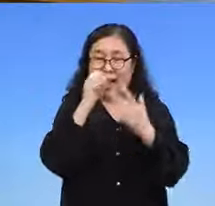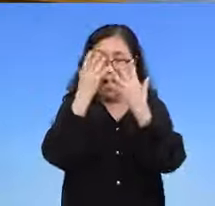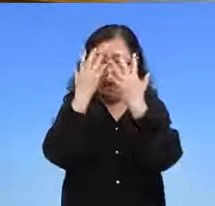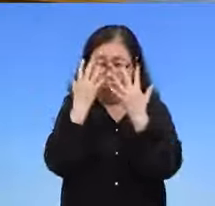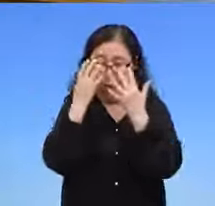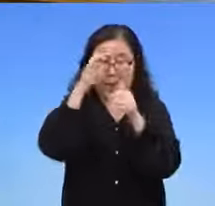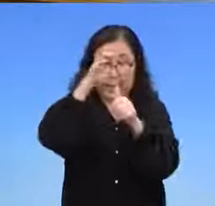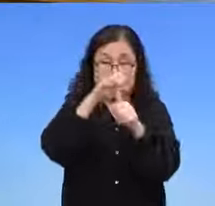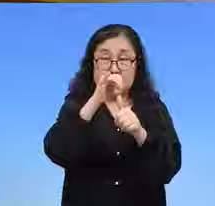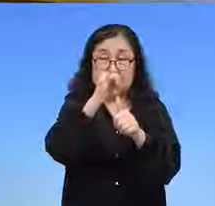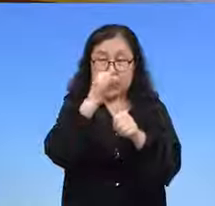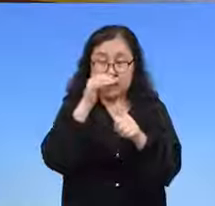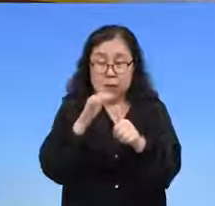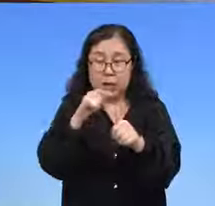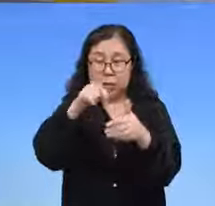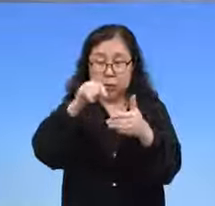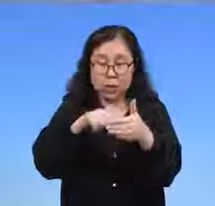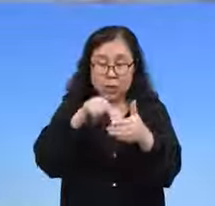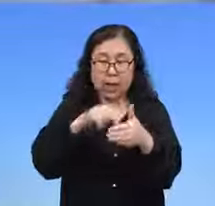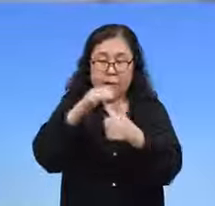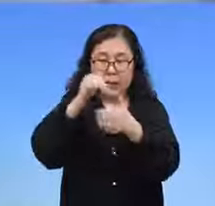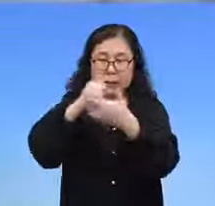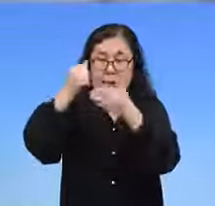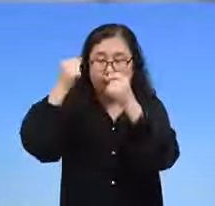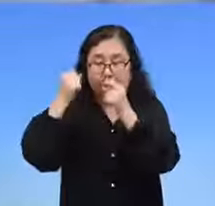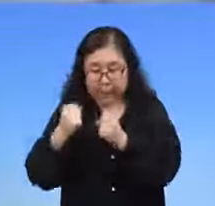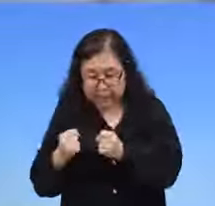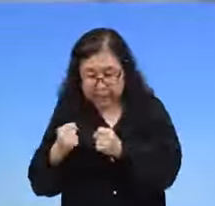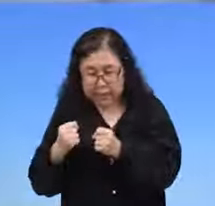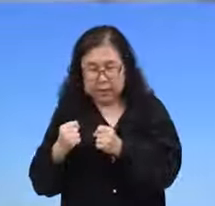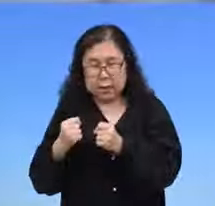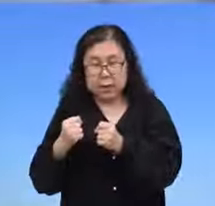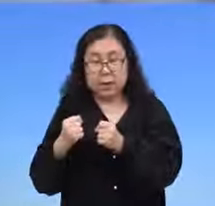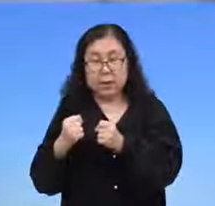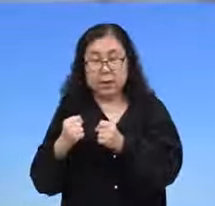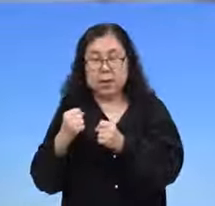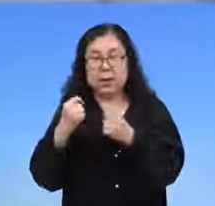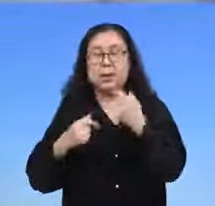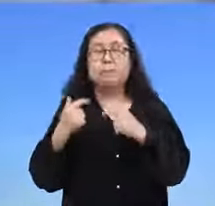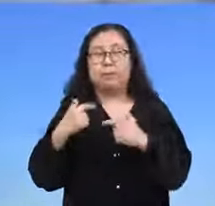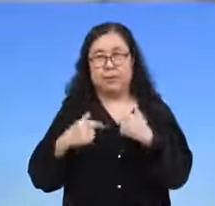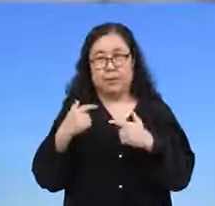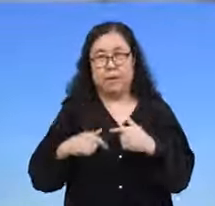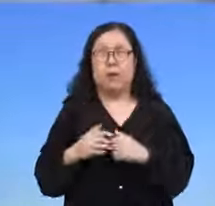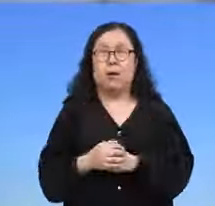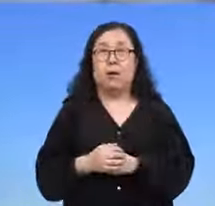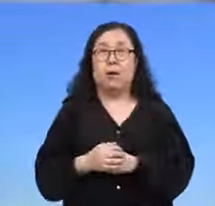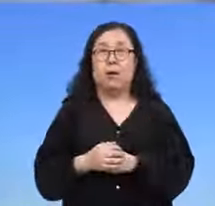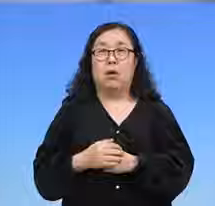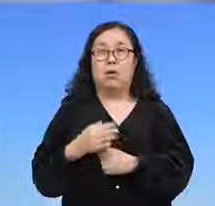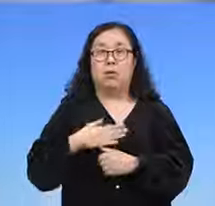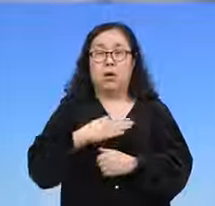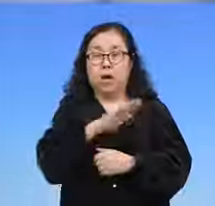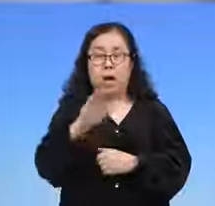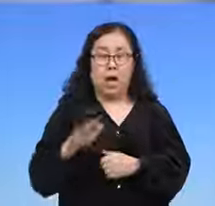임재가 그게 기쁨이라는 겁니다. 여러분, 언제까지 우리가 환경 좋아질 때까지 기다리고